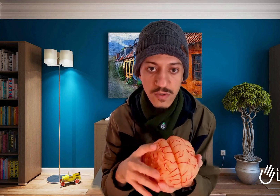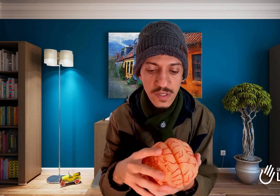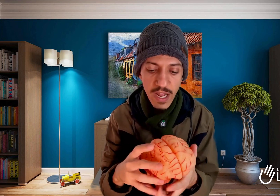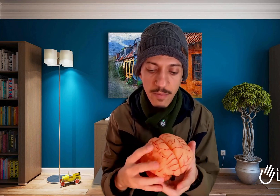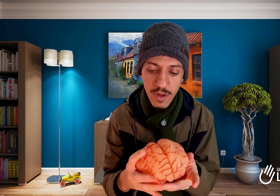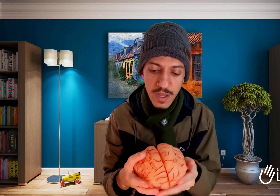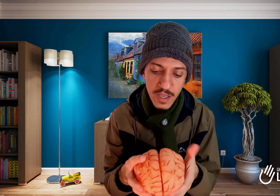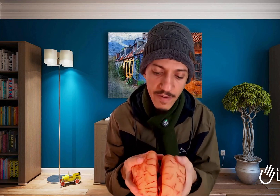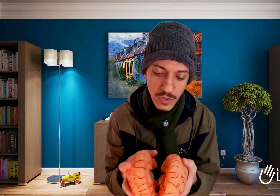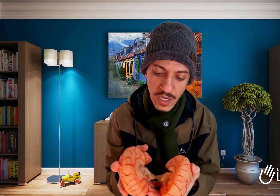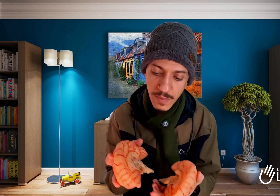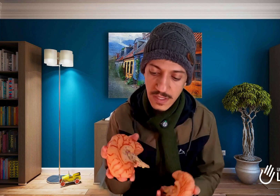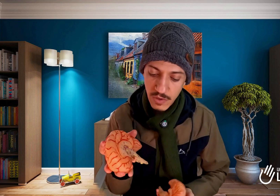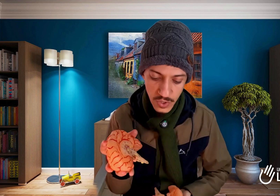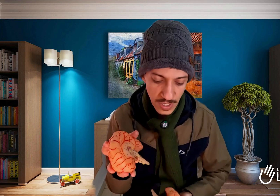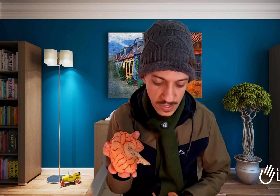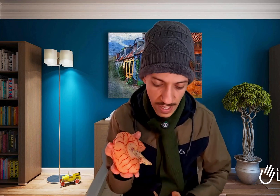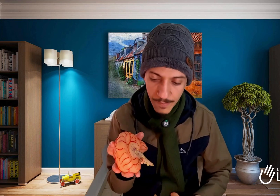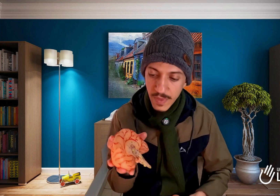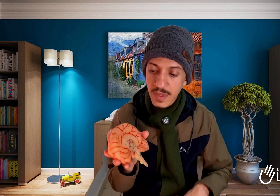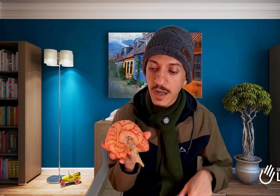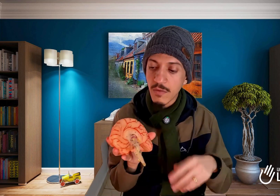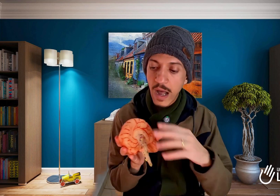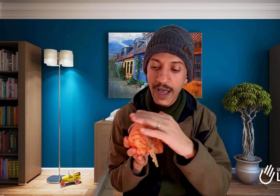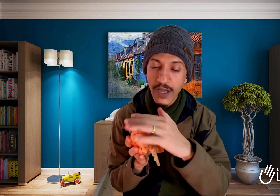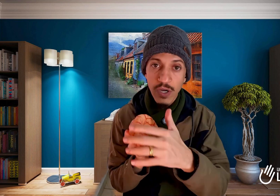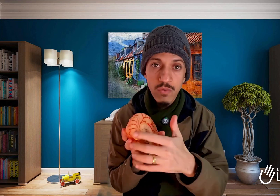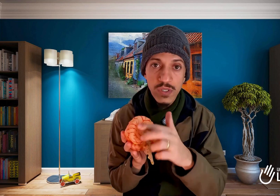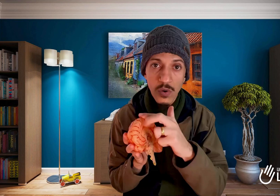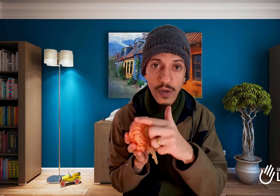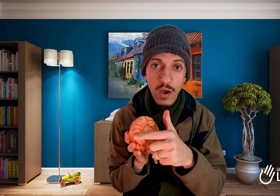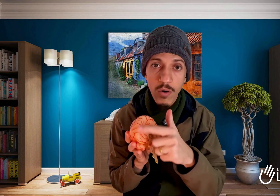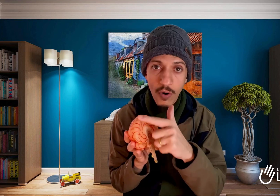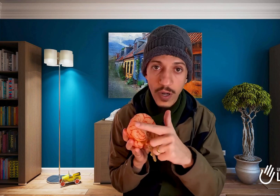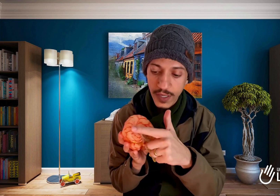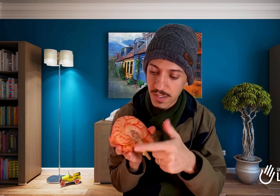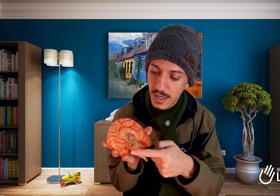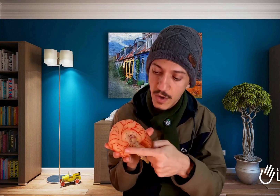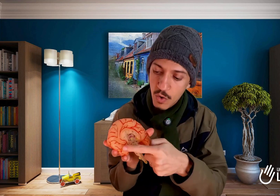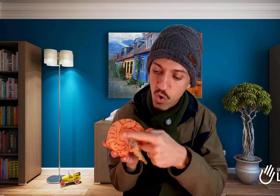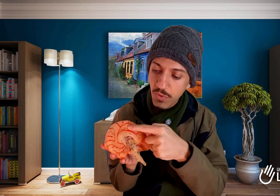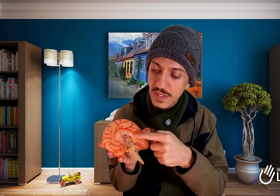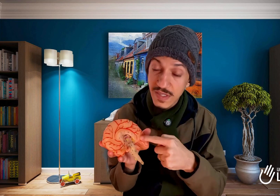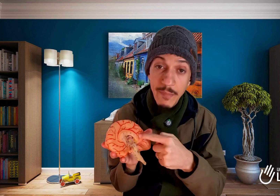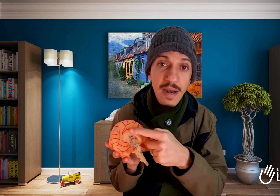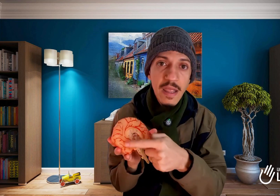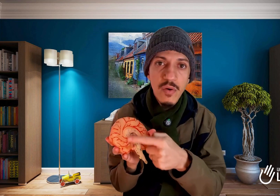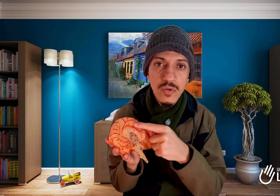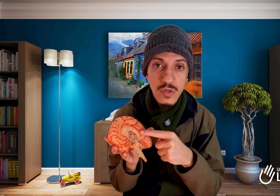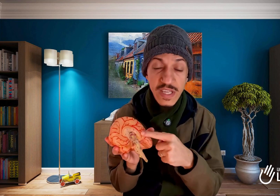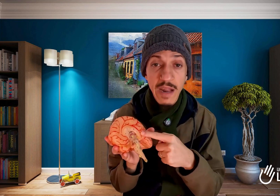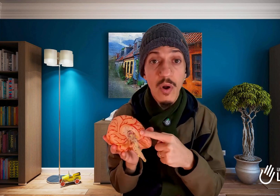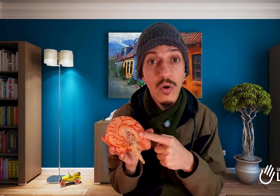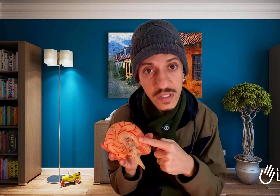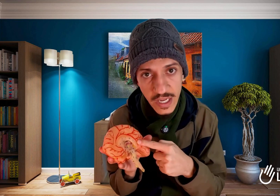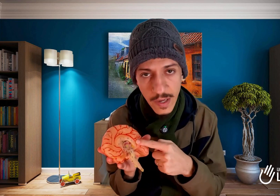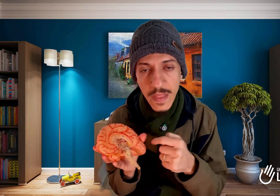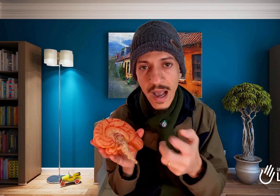cérebro, que vai utilizar tanto a região do seu neocórtex como o sistema límbico do seu cérebro, ou seja, a parte